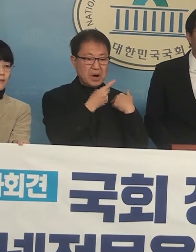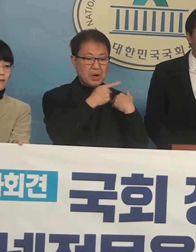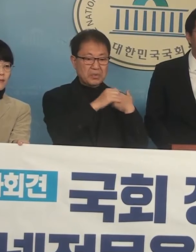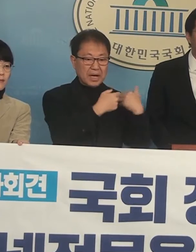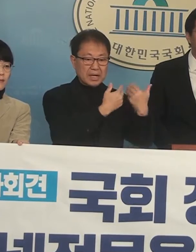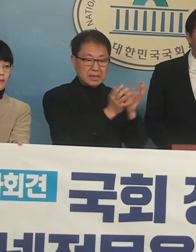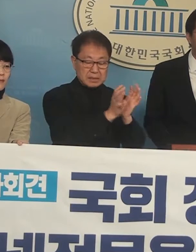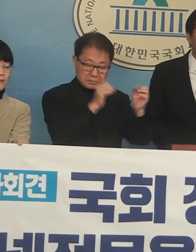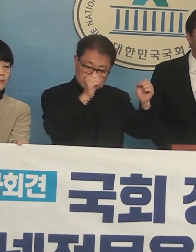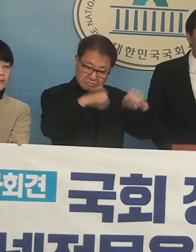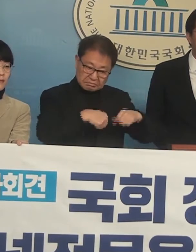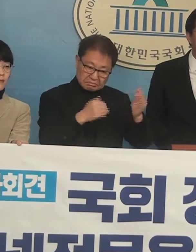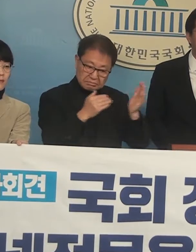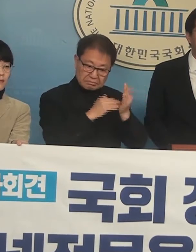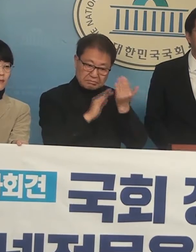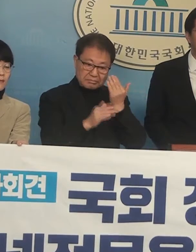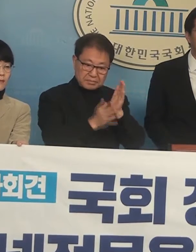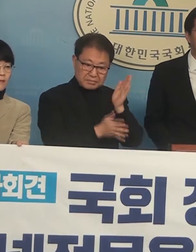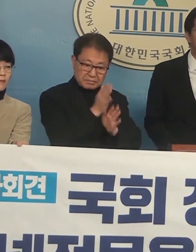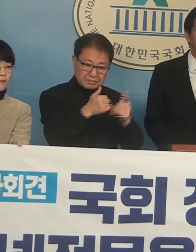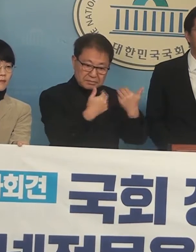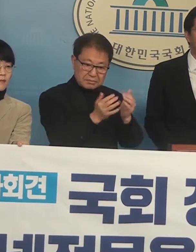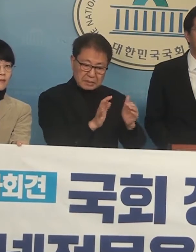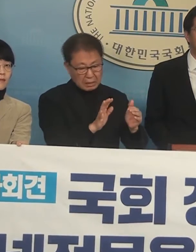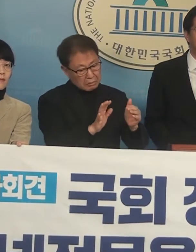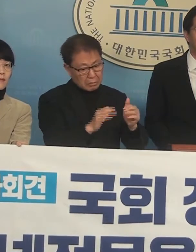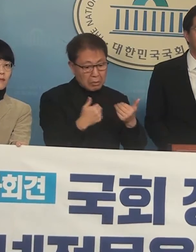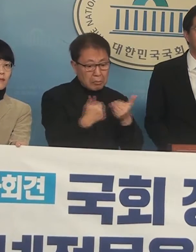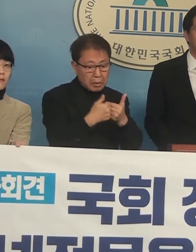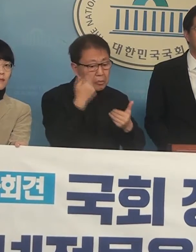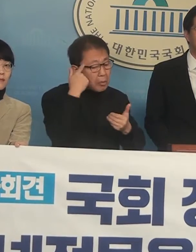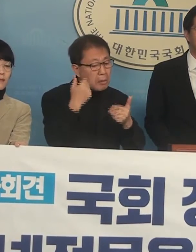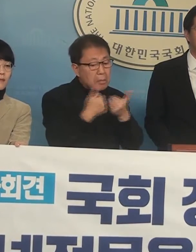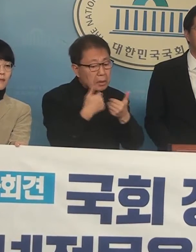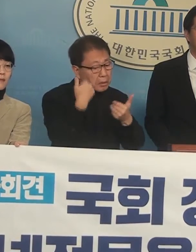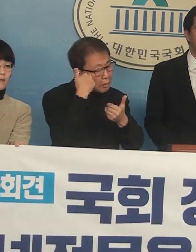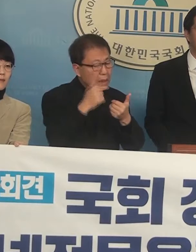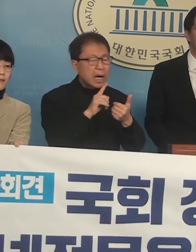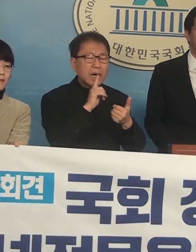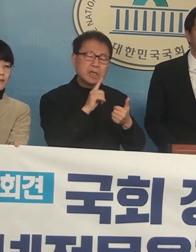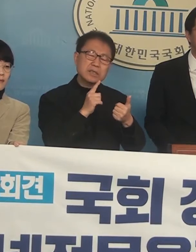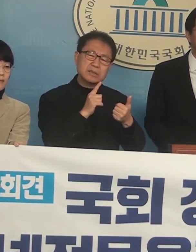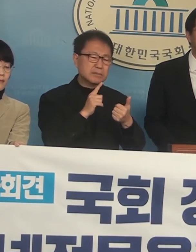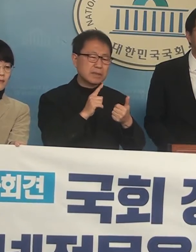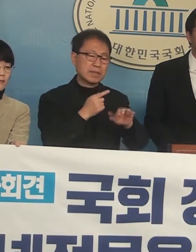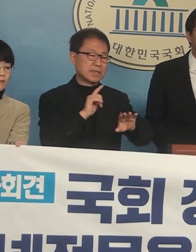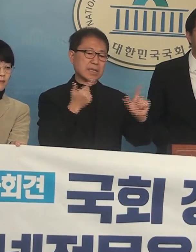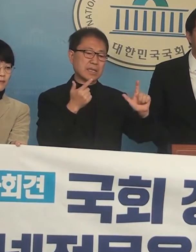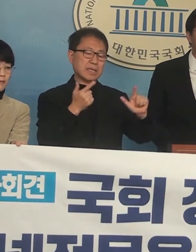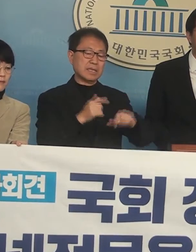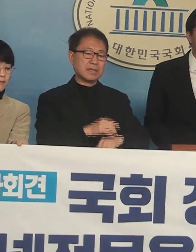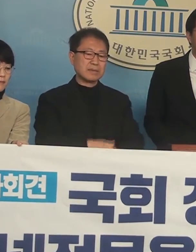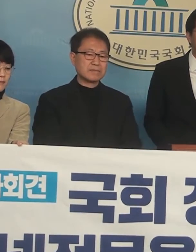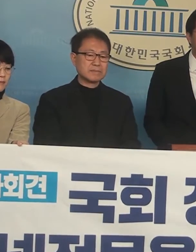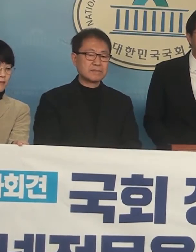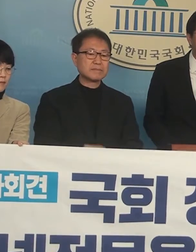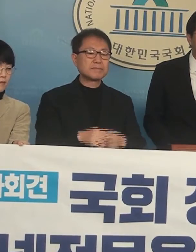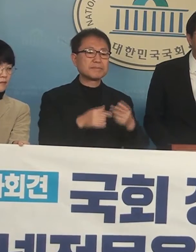마치 합의해놓고 시민단체가 이제 와서 다른 소리를 하는 것처럼 호도하고 있습니다. 이것은 명백한 오류입니다. 두